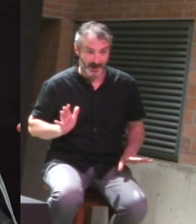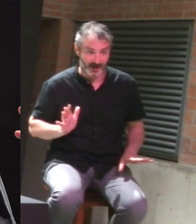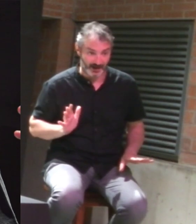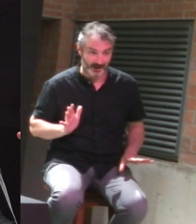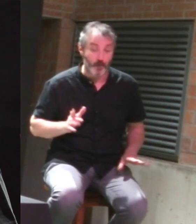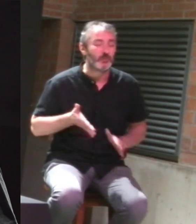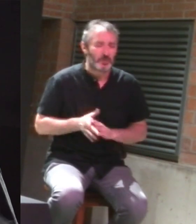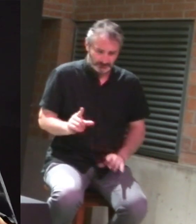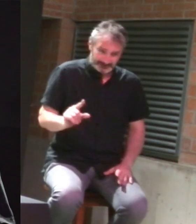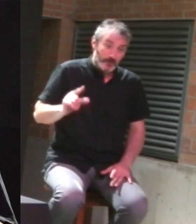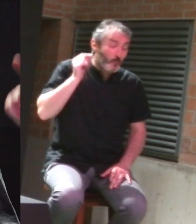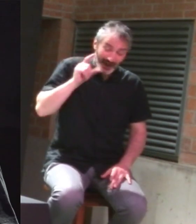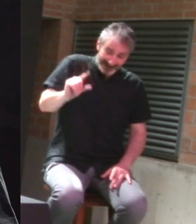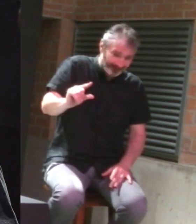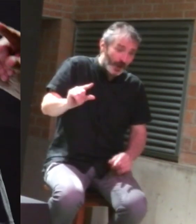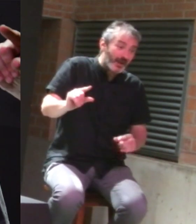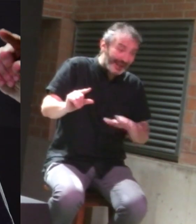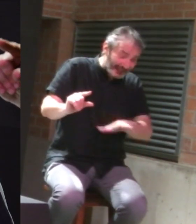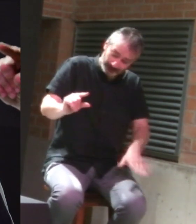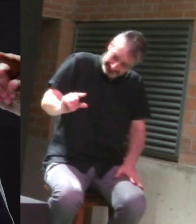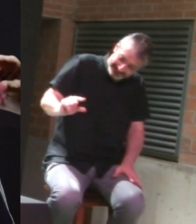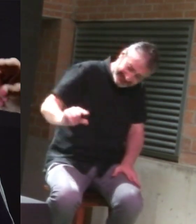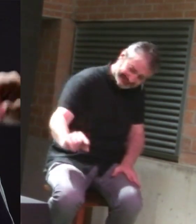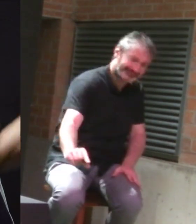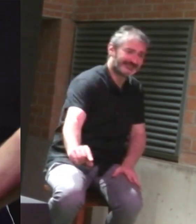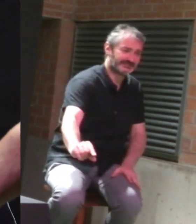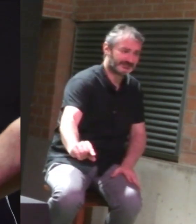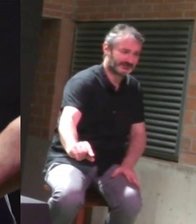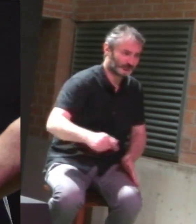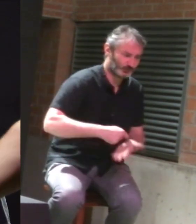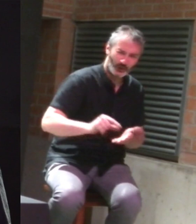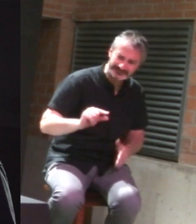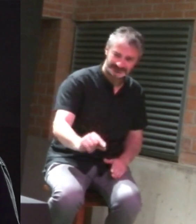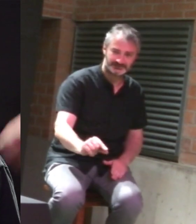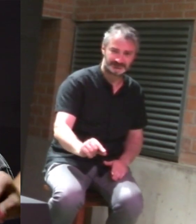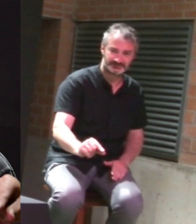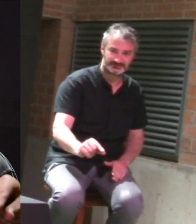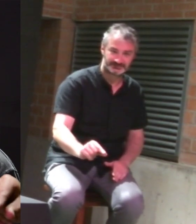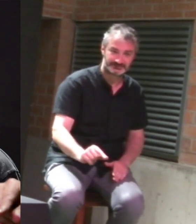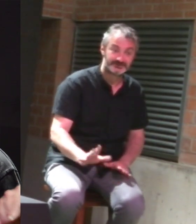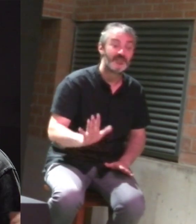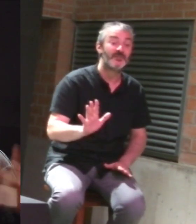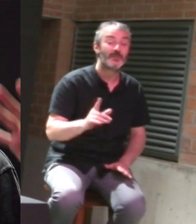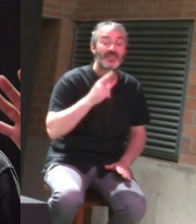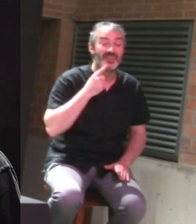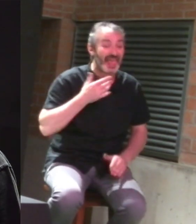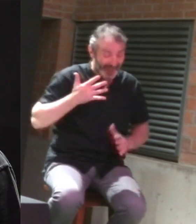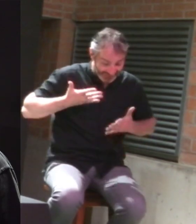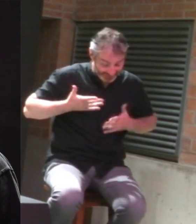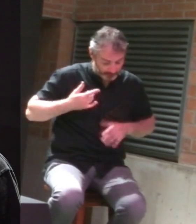muy barata, más barata aún que la de las mujeres adultas. Incluso antes de llegar al mínimo de